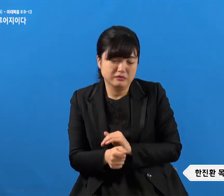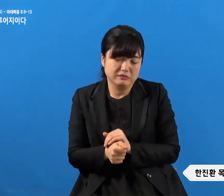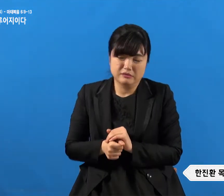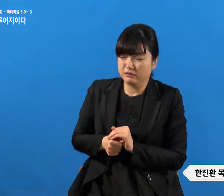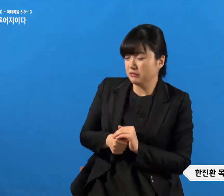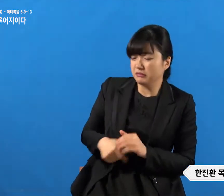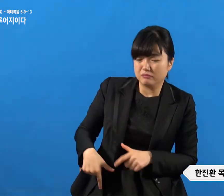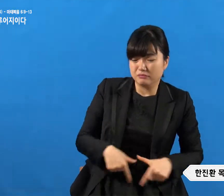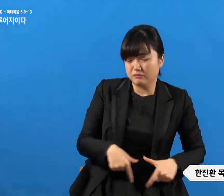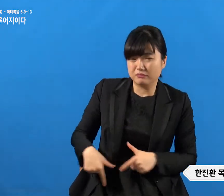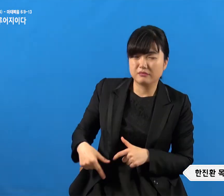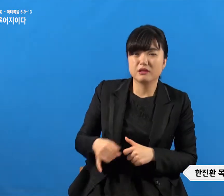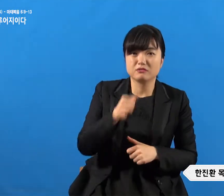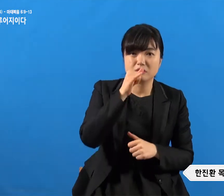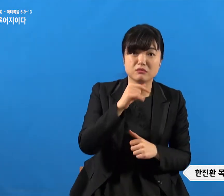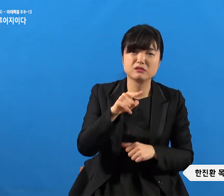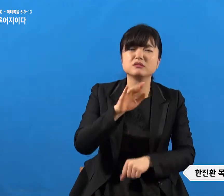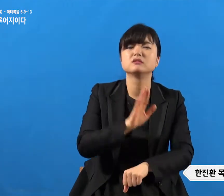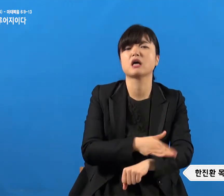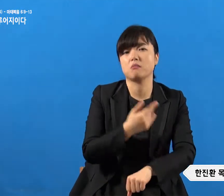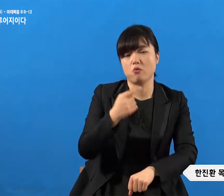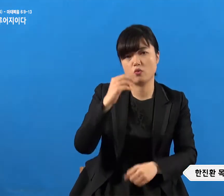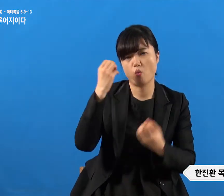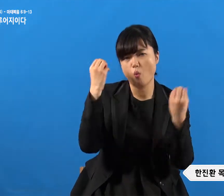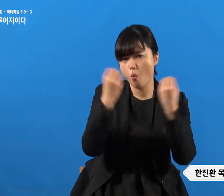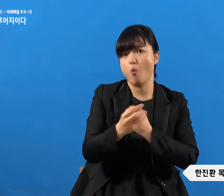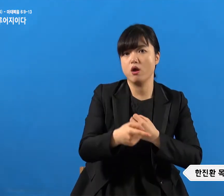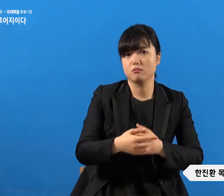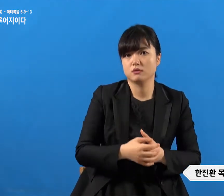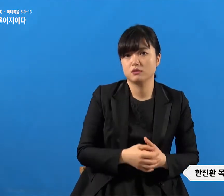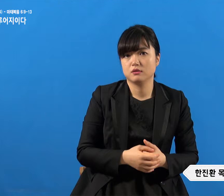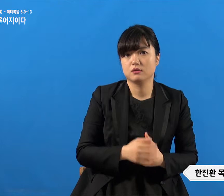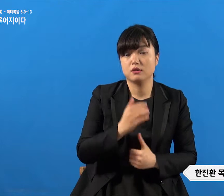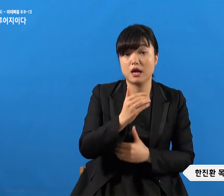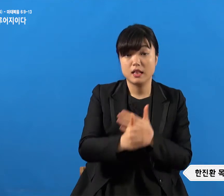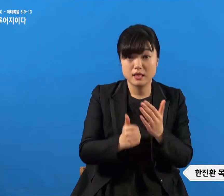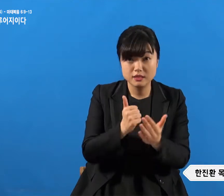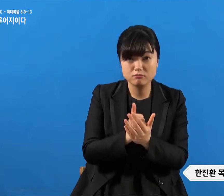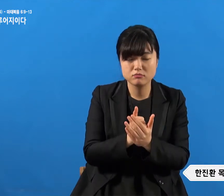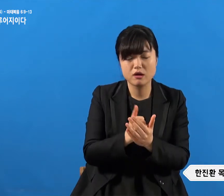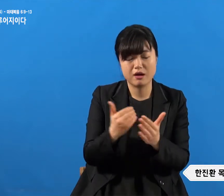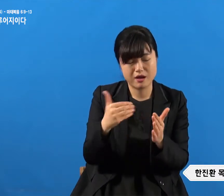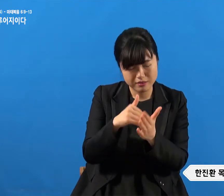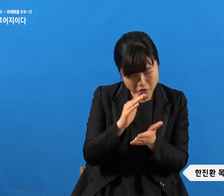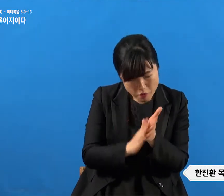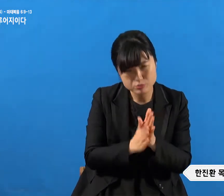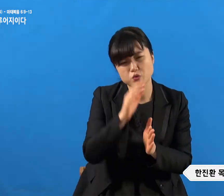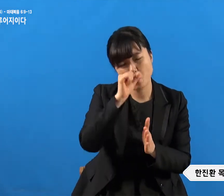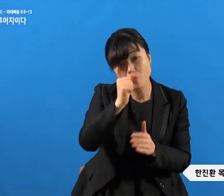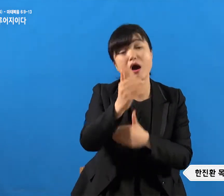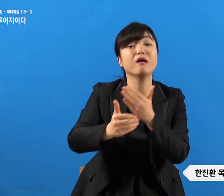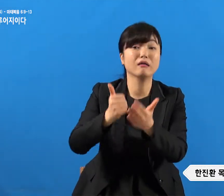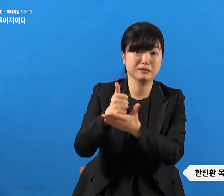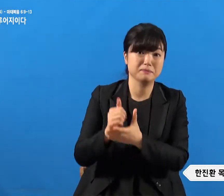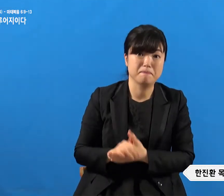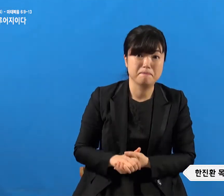주저합니다. 그건 잘못된 생각입니다. 우리 하나님은 한없이 좋으신